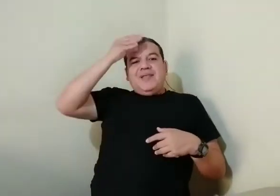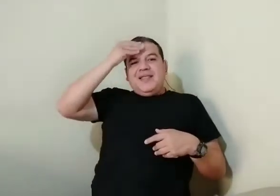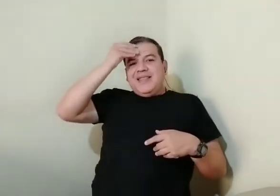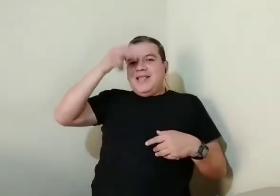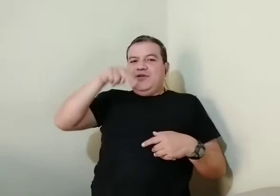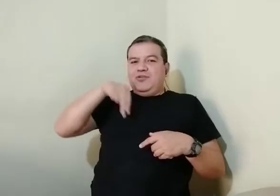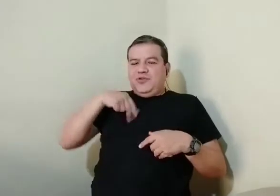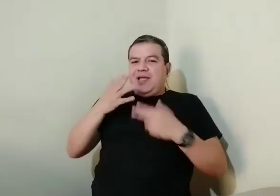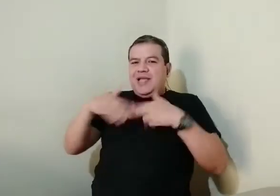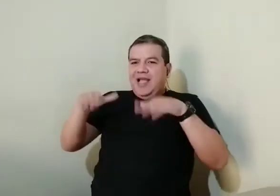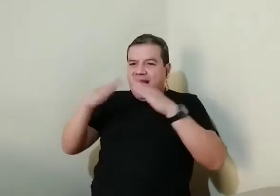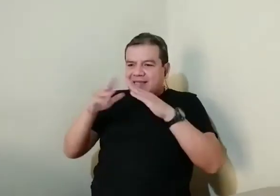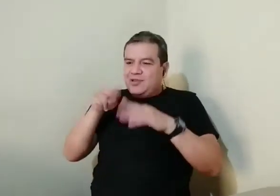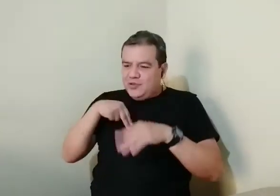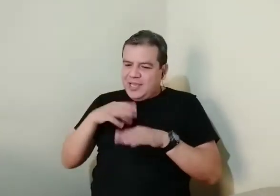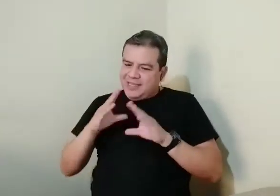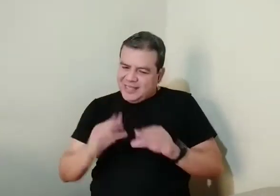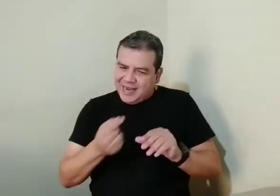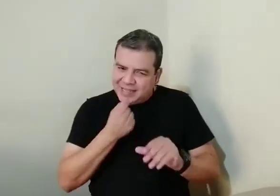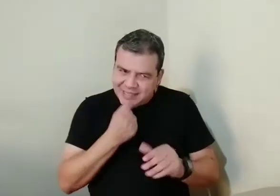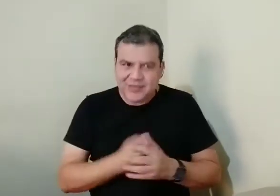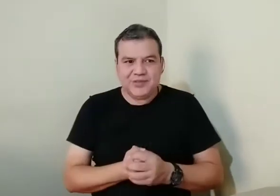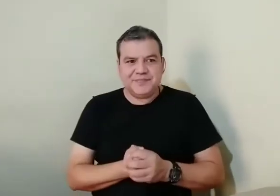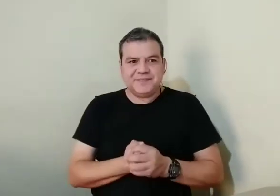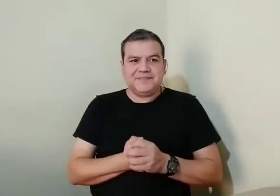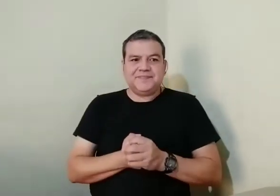instrucción, camaradería,